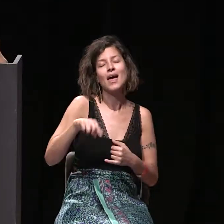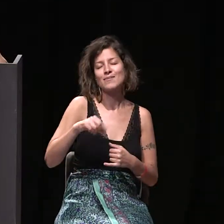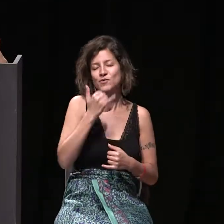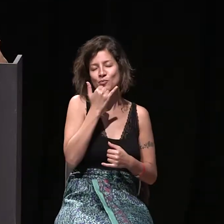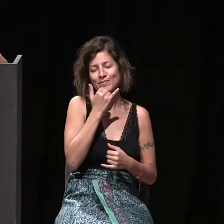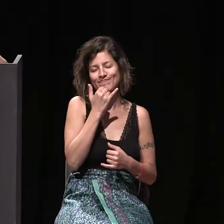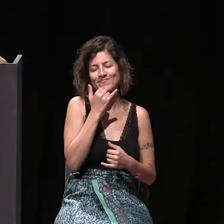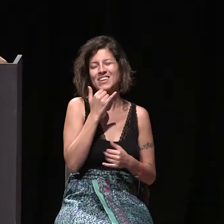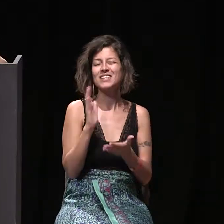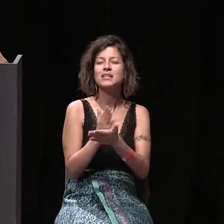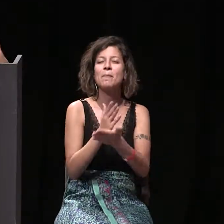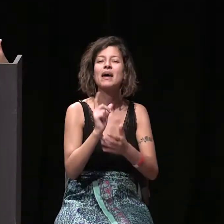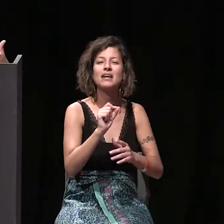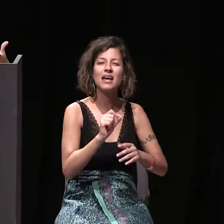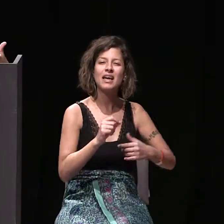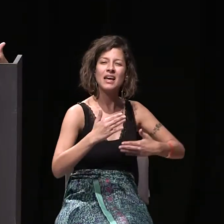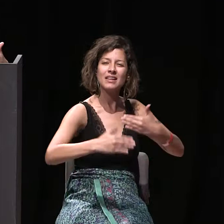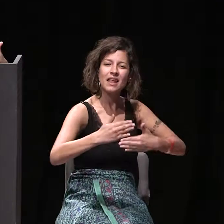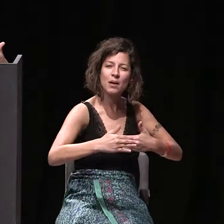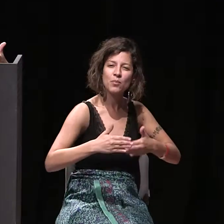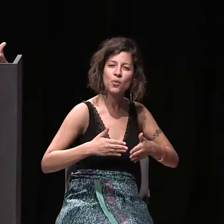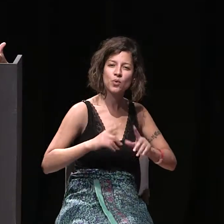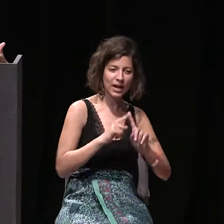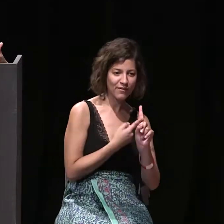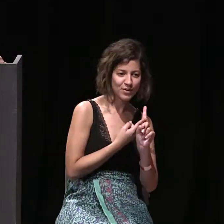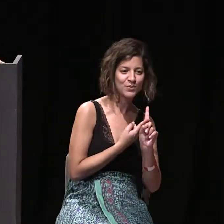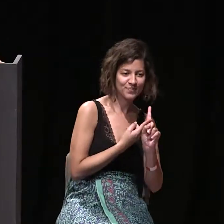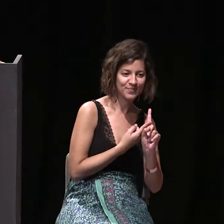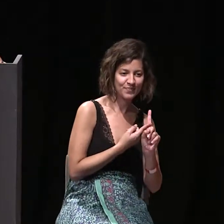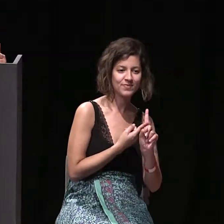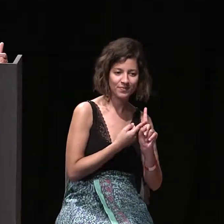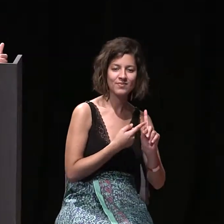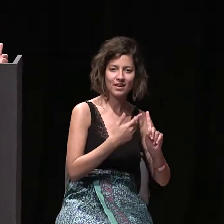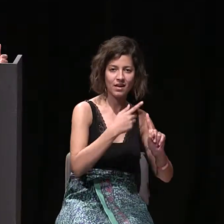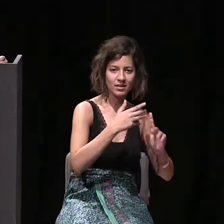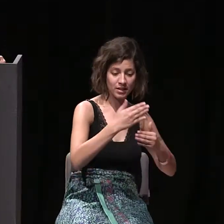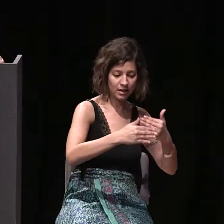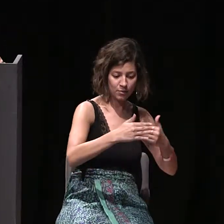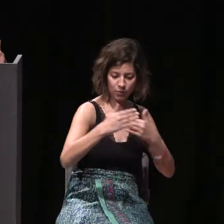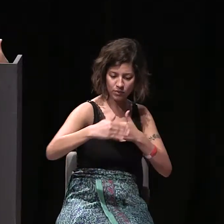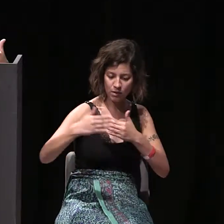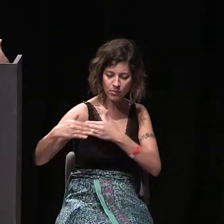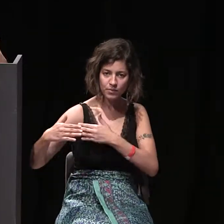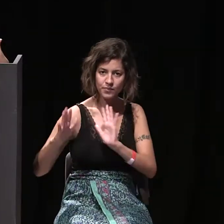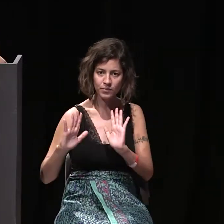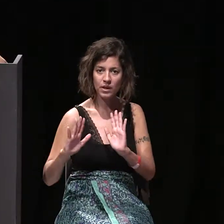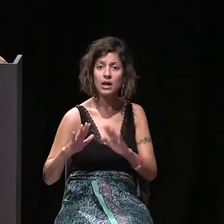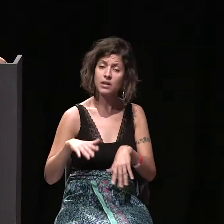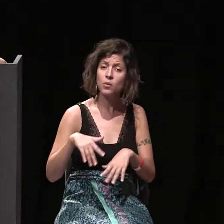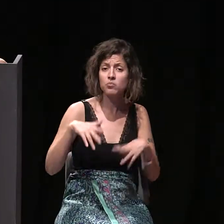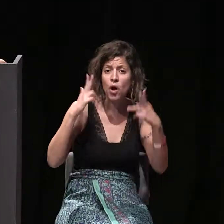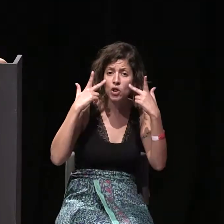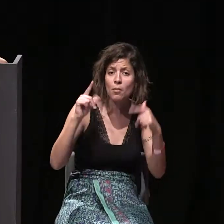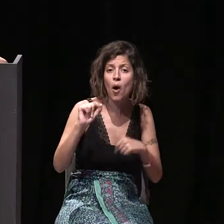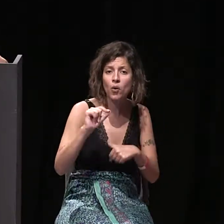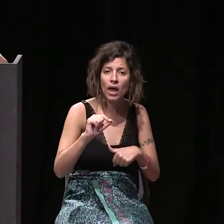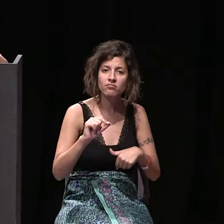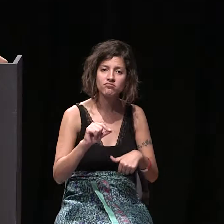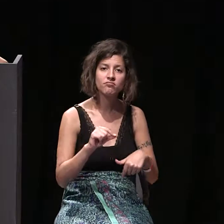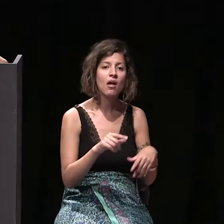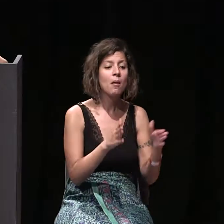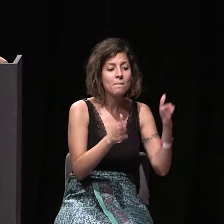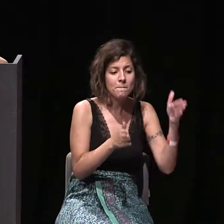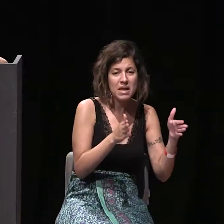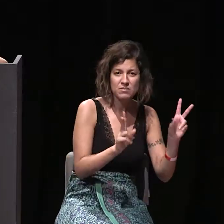pela mesma etapa da gestação. Então, é muito comum trocarem figurinhas, né?